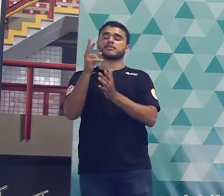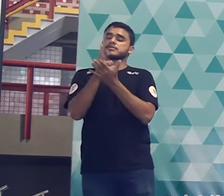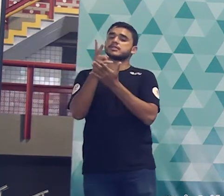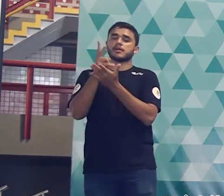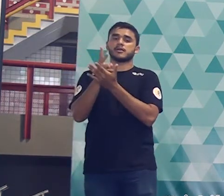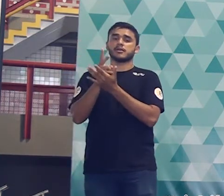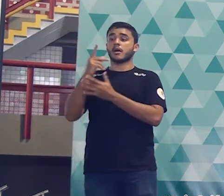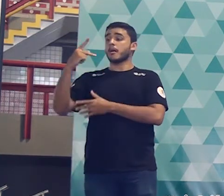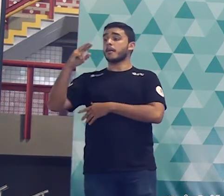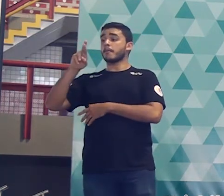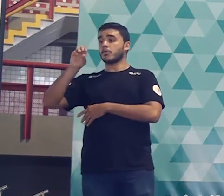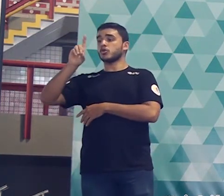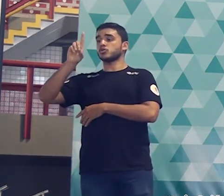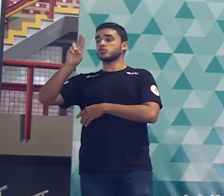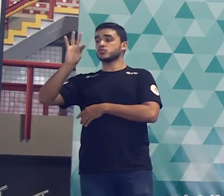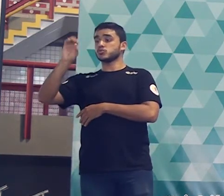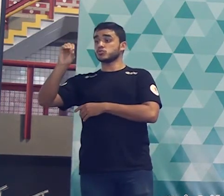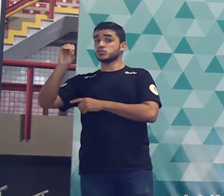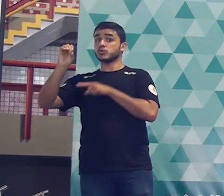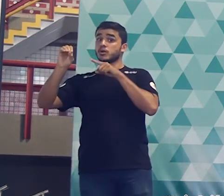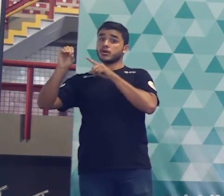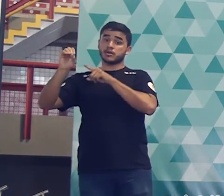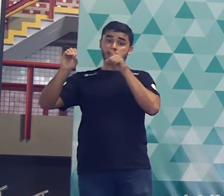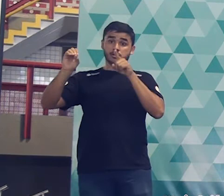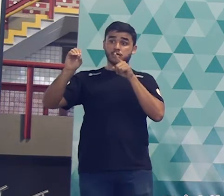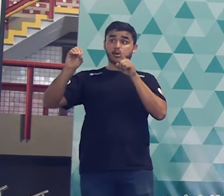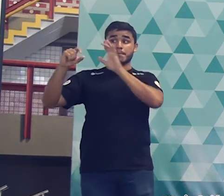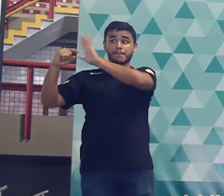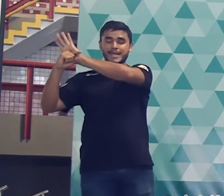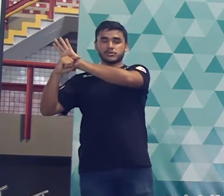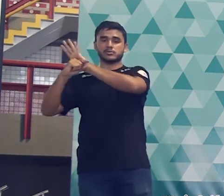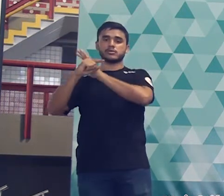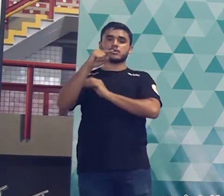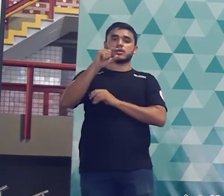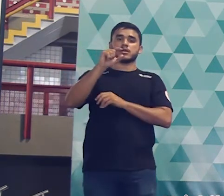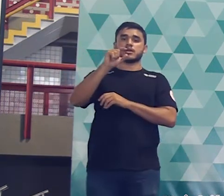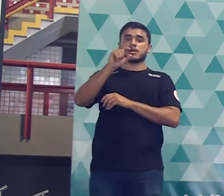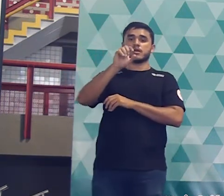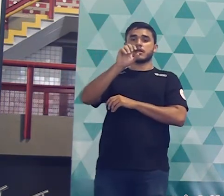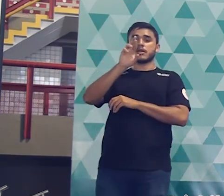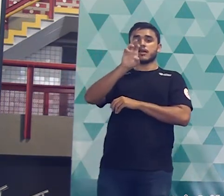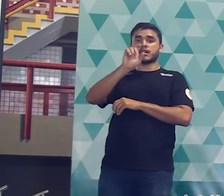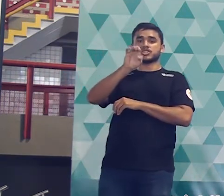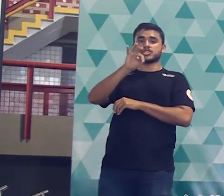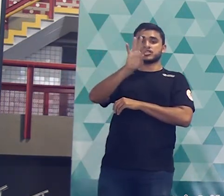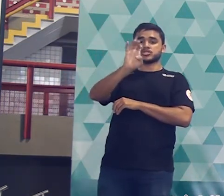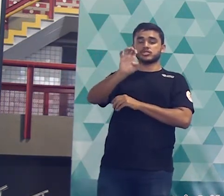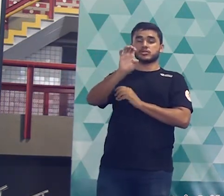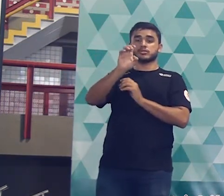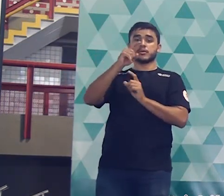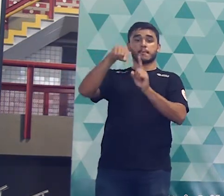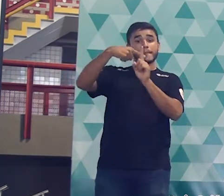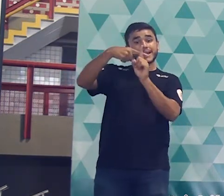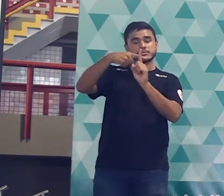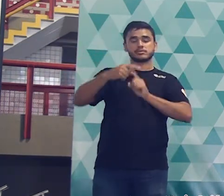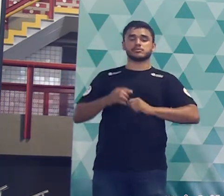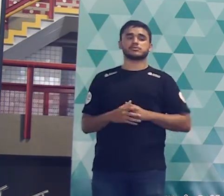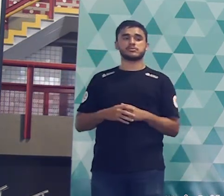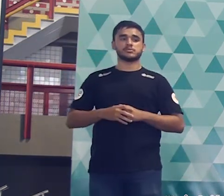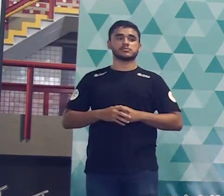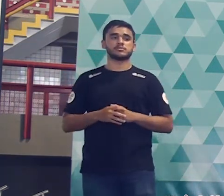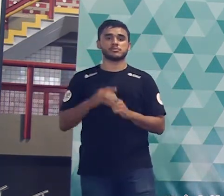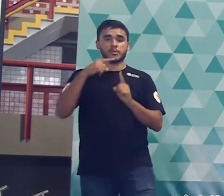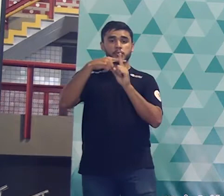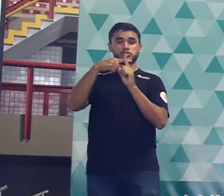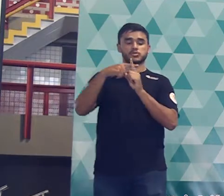ser negativa. Levi, beleza, massa, mas e daí? E daí, galera, que funciona mais ou menos assim, ó. Eu vou pegar essa reação química só para a